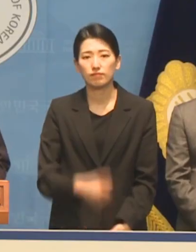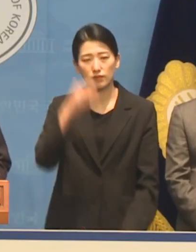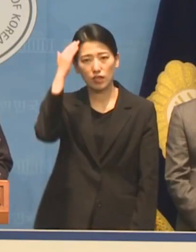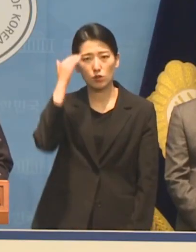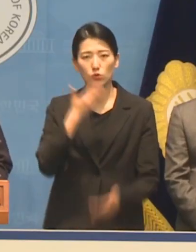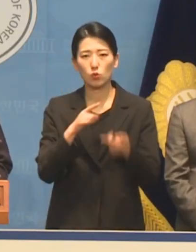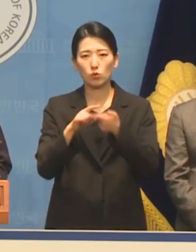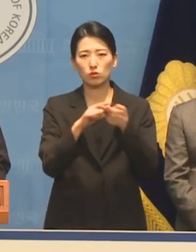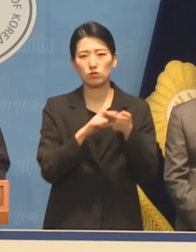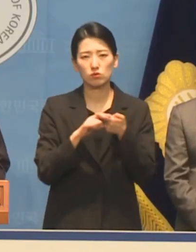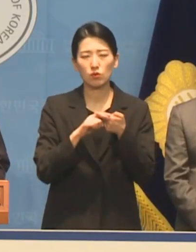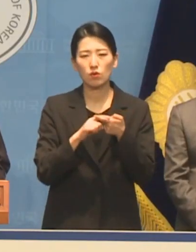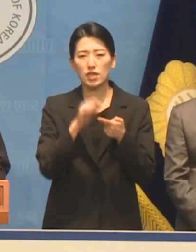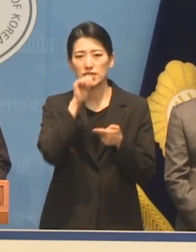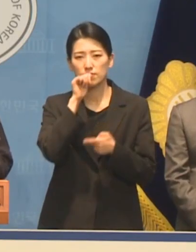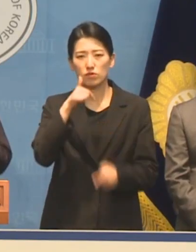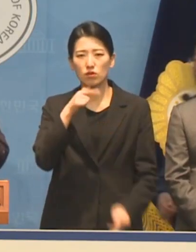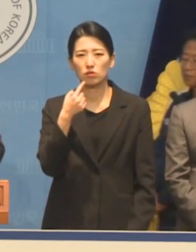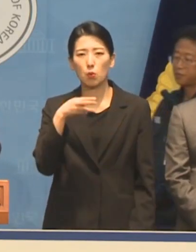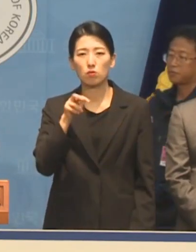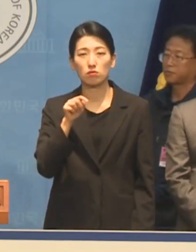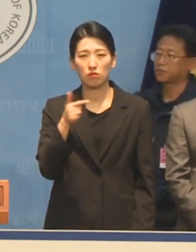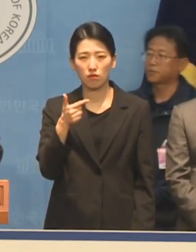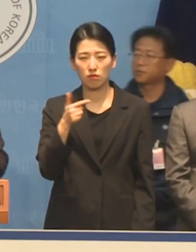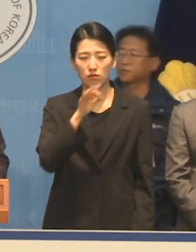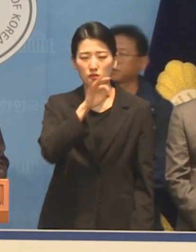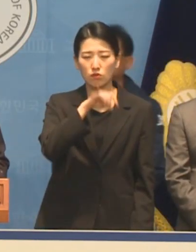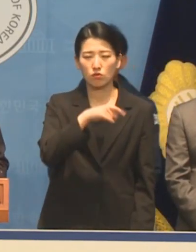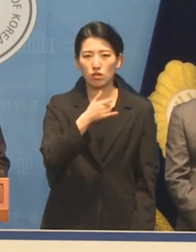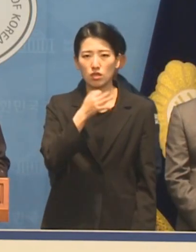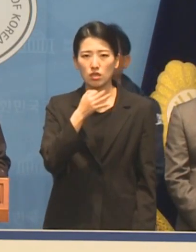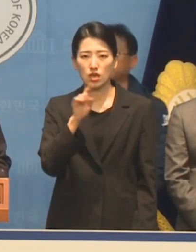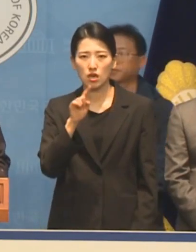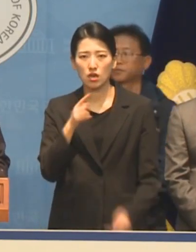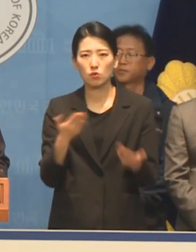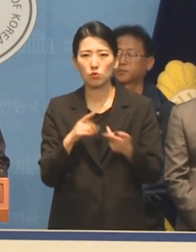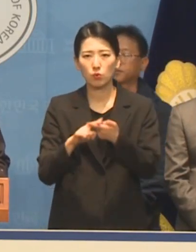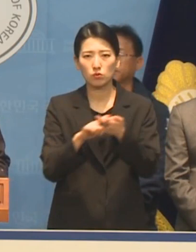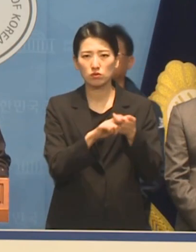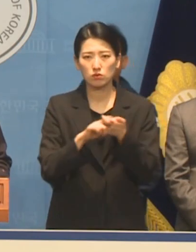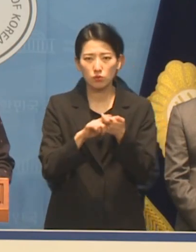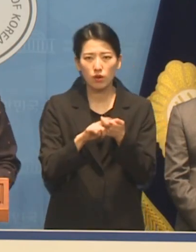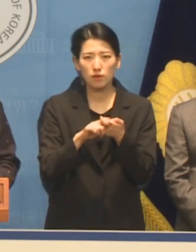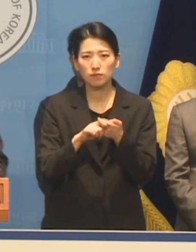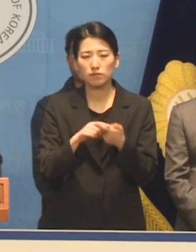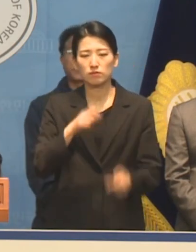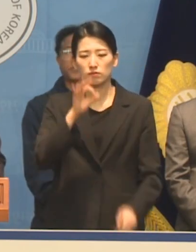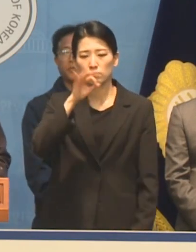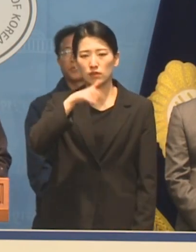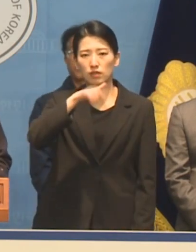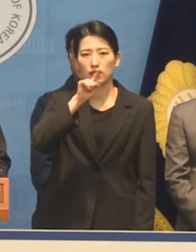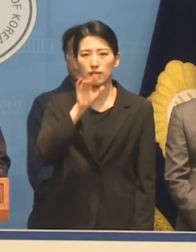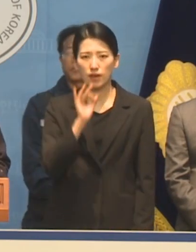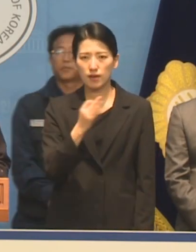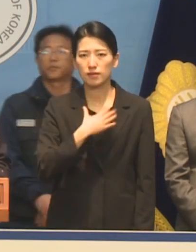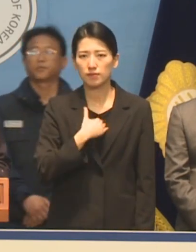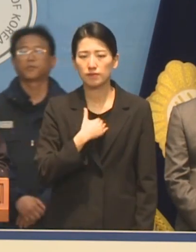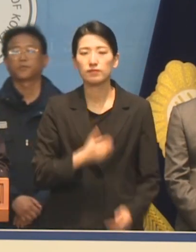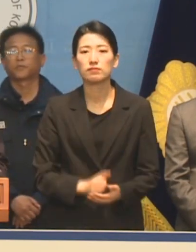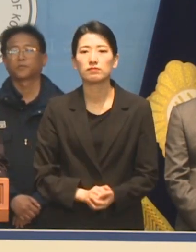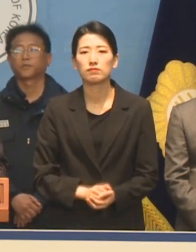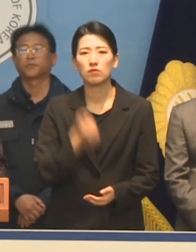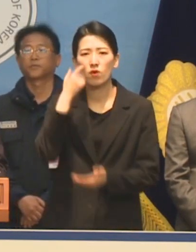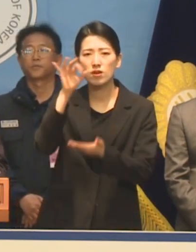한국노총 금속노리원 위니아전자 노동조합 위원장 강용석입니다. 임금